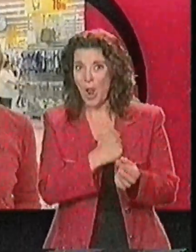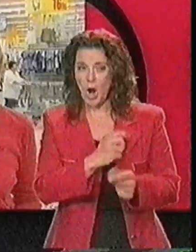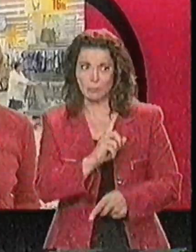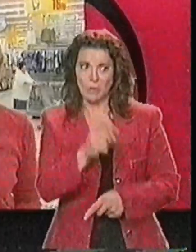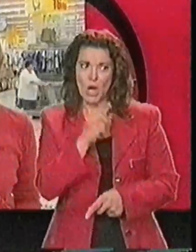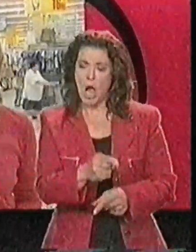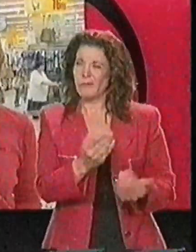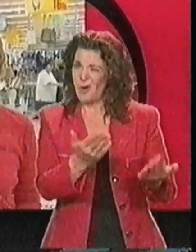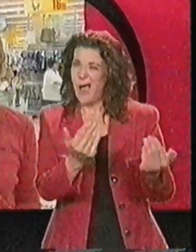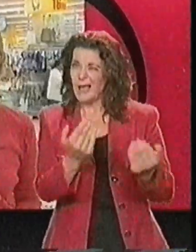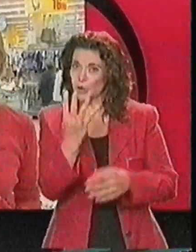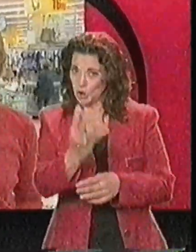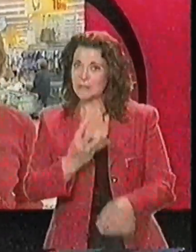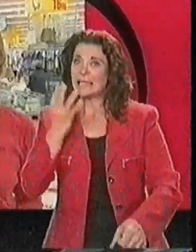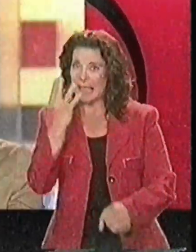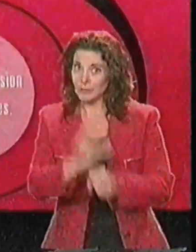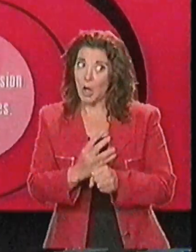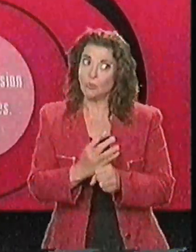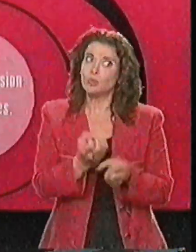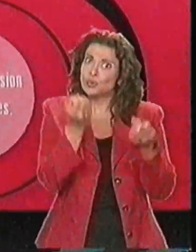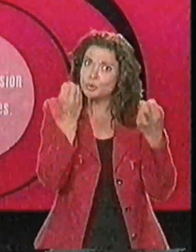au moins 4 années.